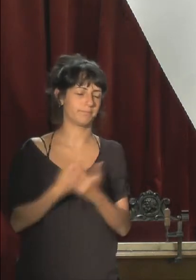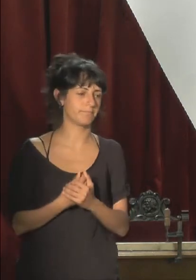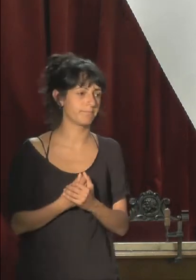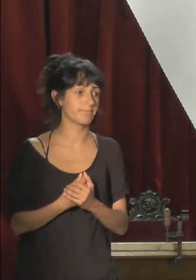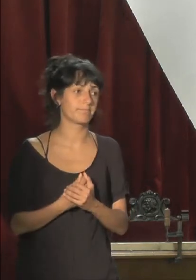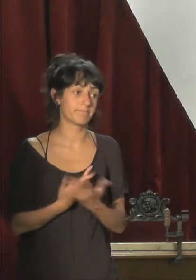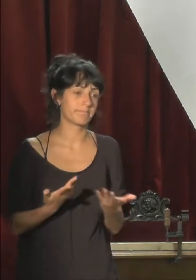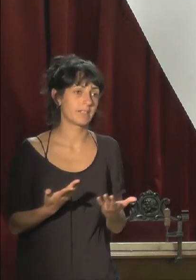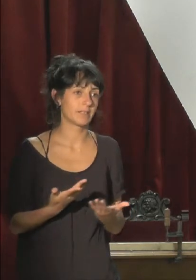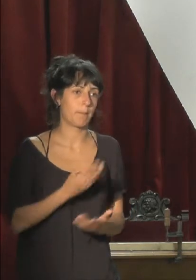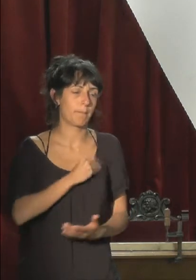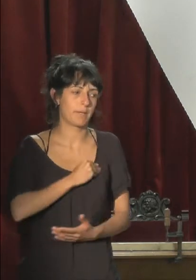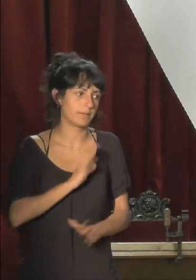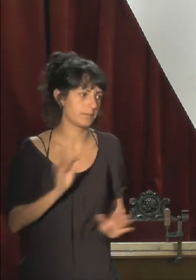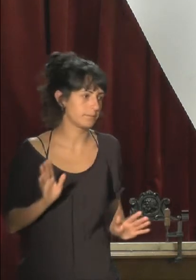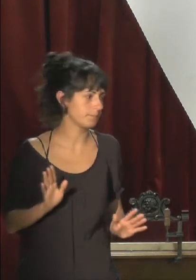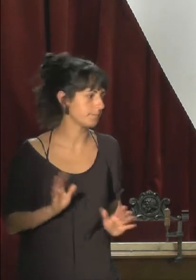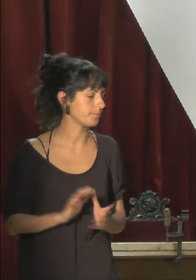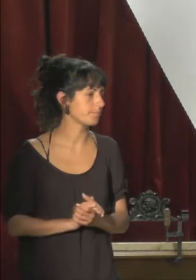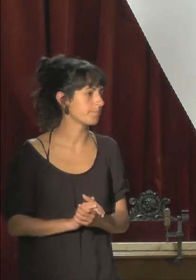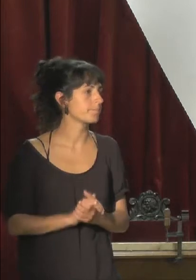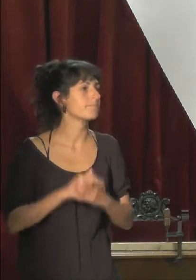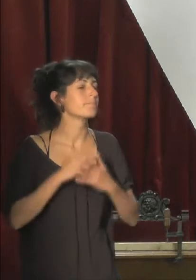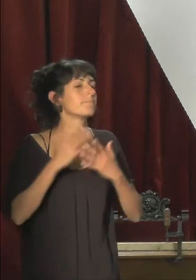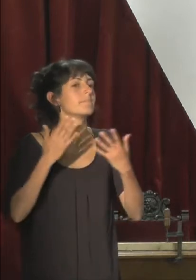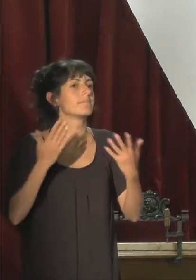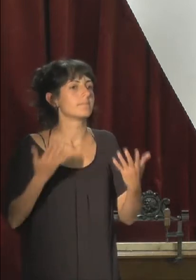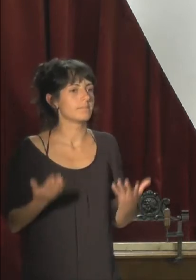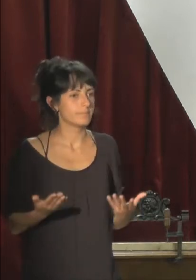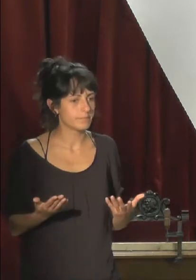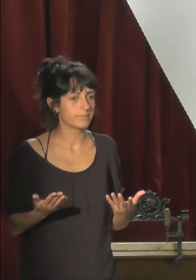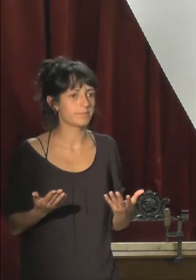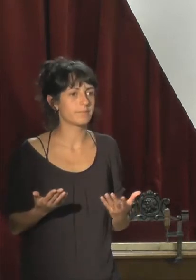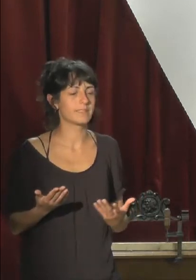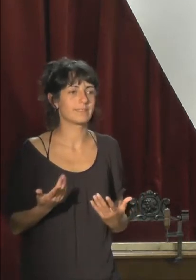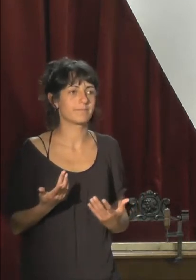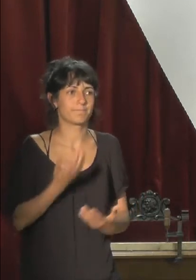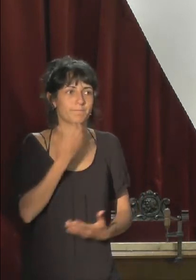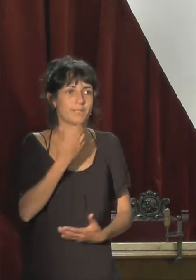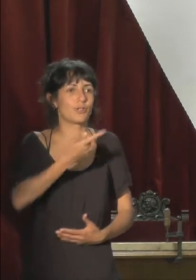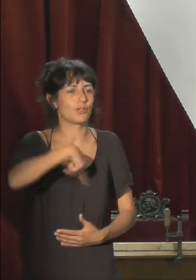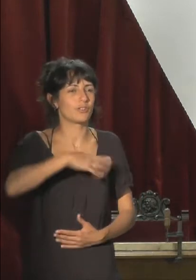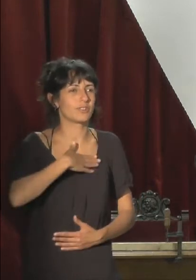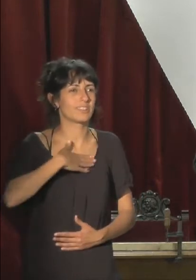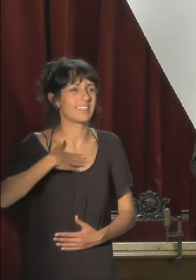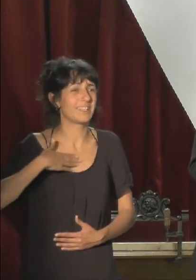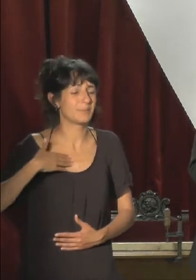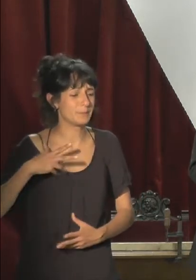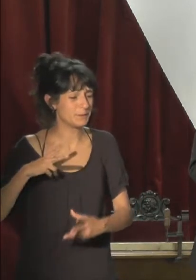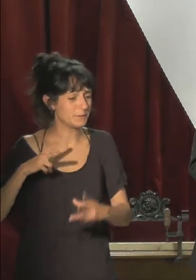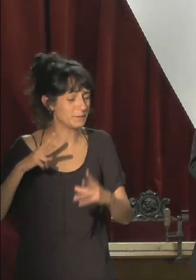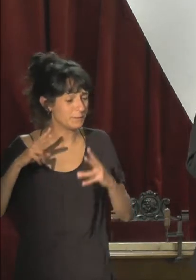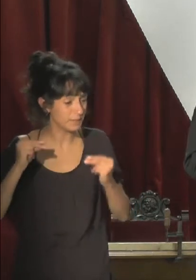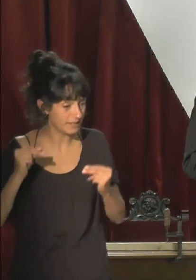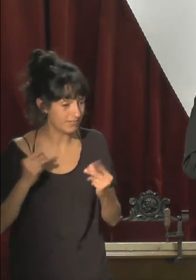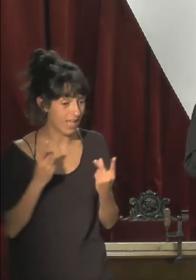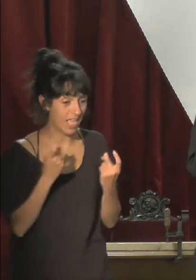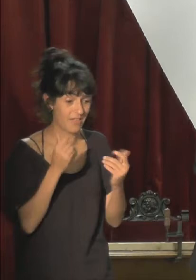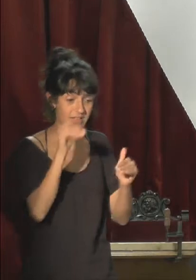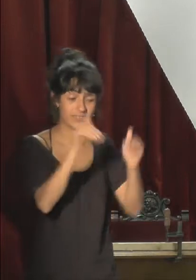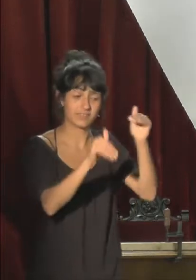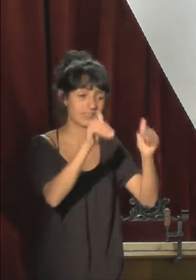para librarnos e liberarnos deste estado de cousas que provoca que exista unha democracia